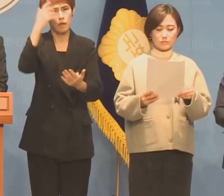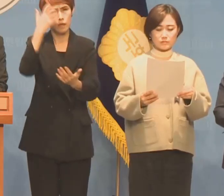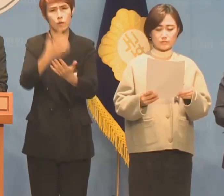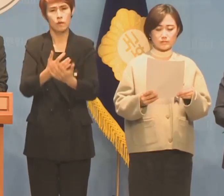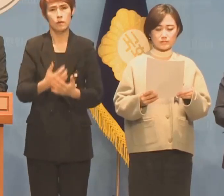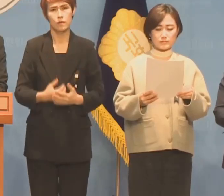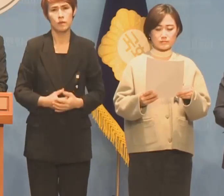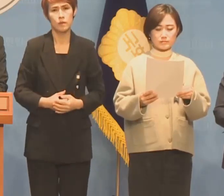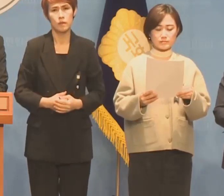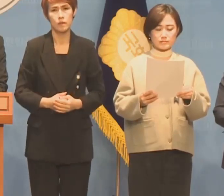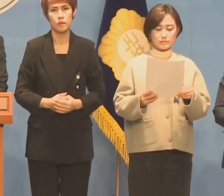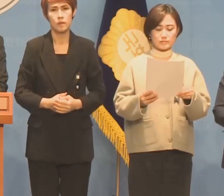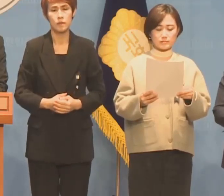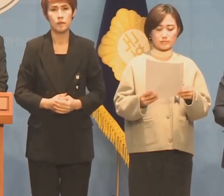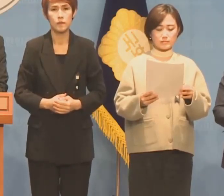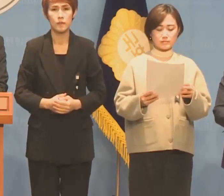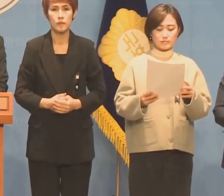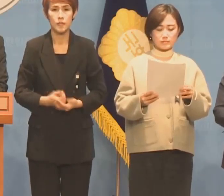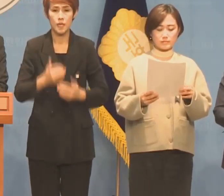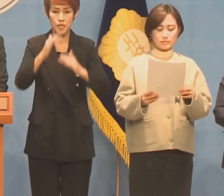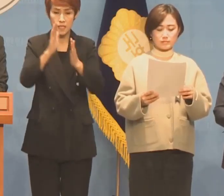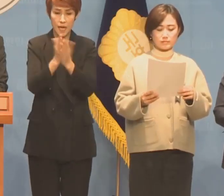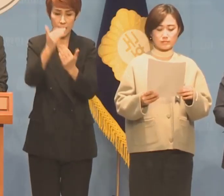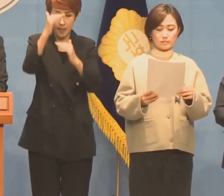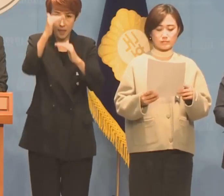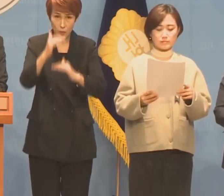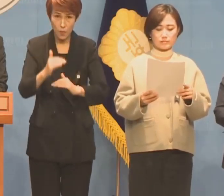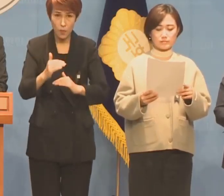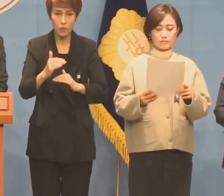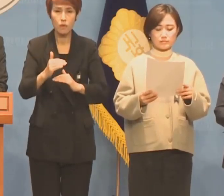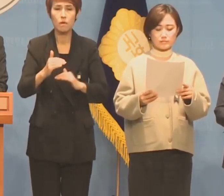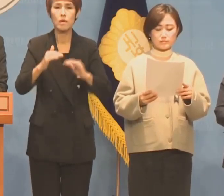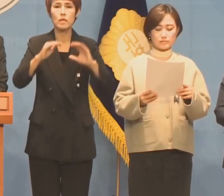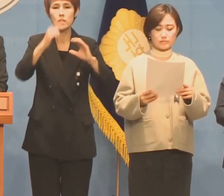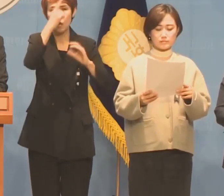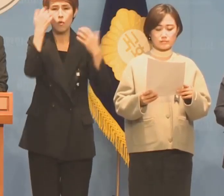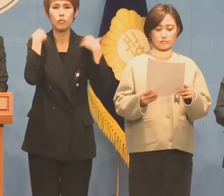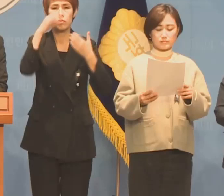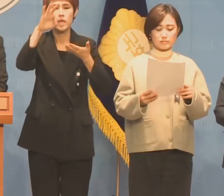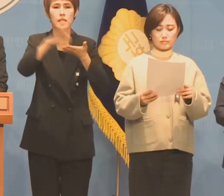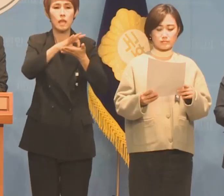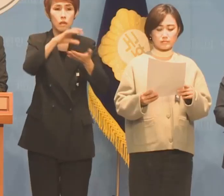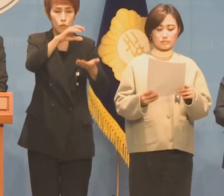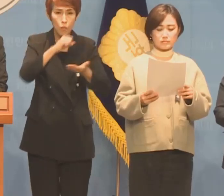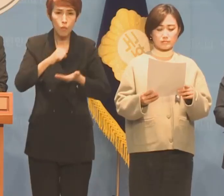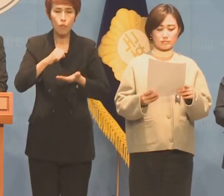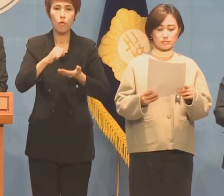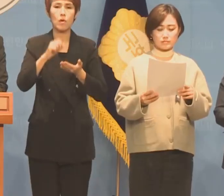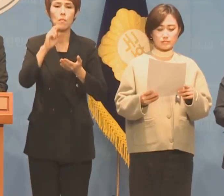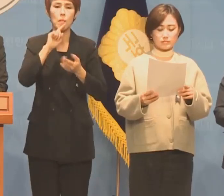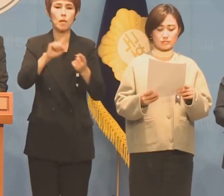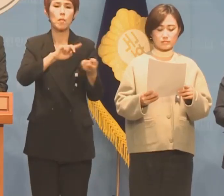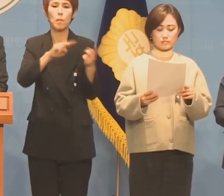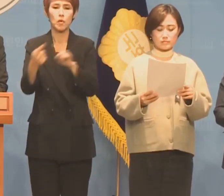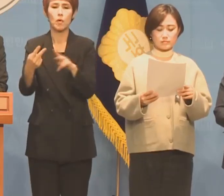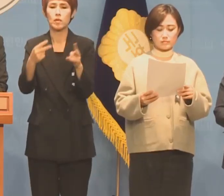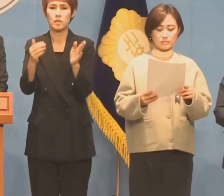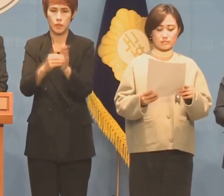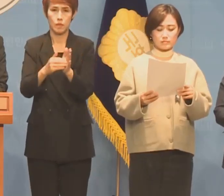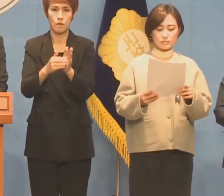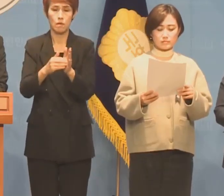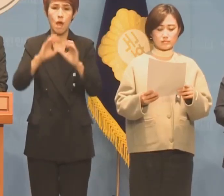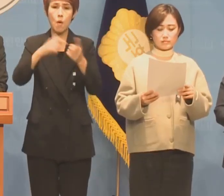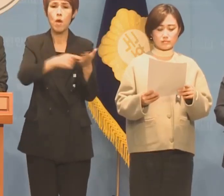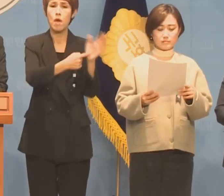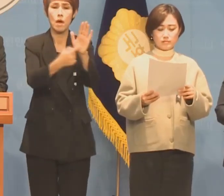자아내고 있습니다. 해당 책자가 국가 예산으로 번역되고 해외에 배포된 만큼 국제사회에서